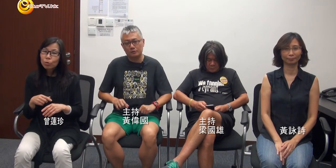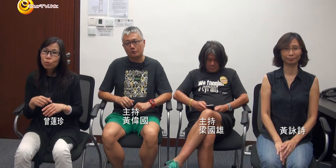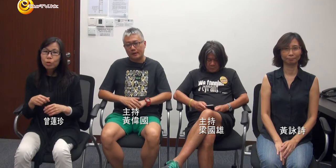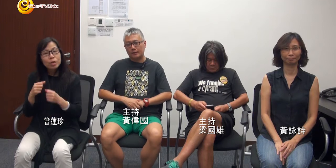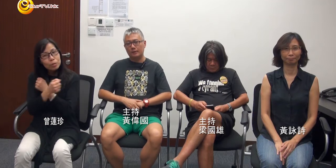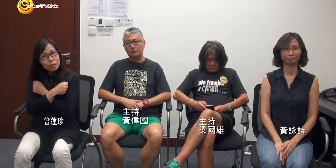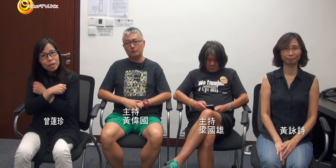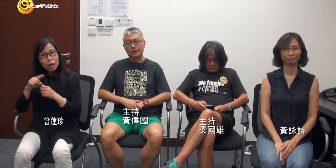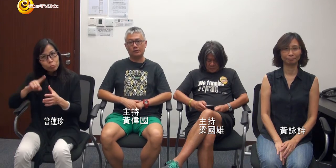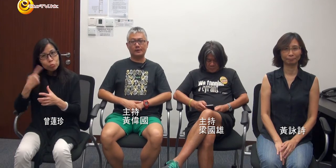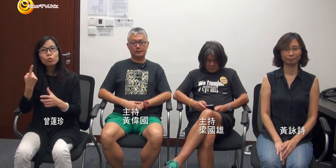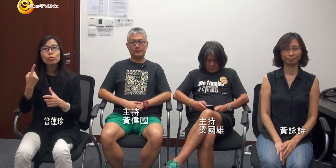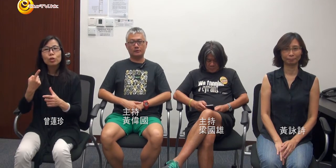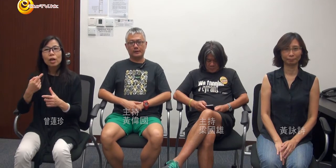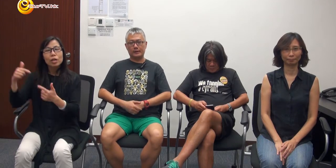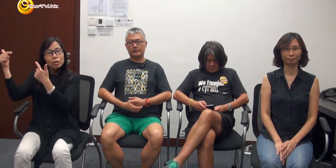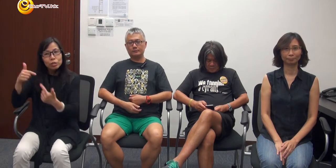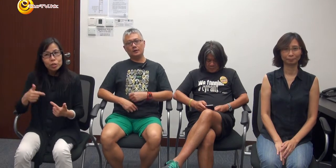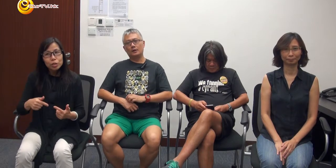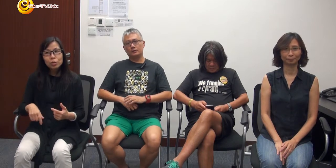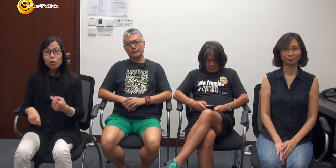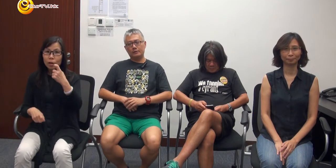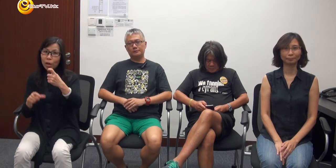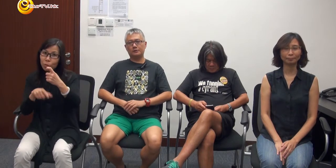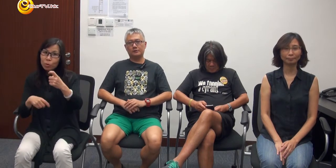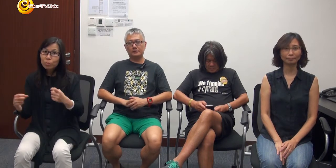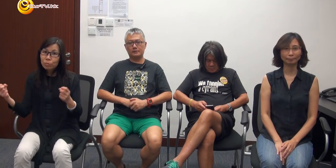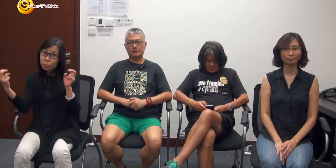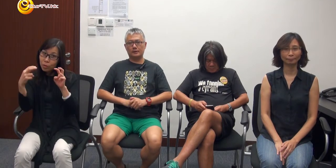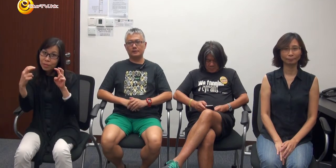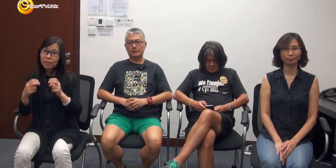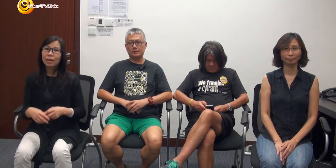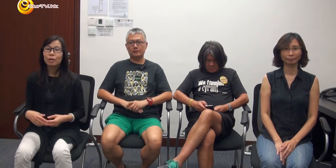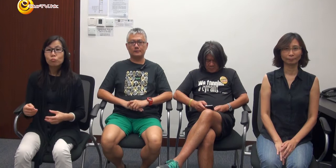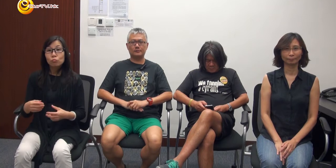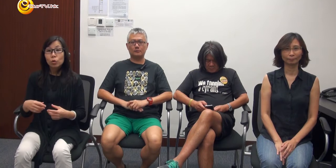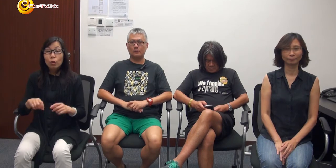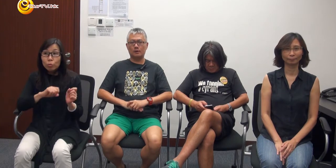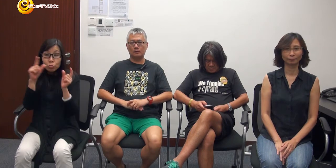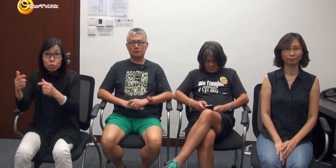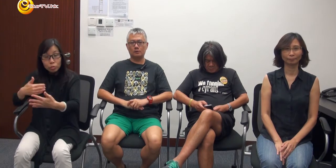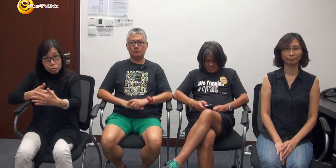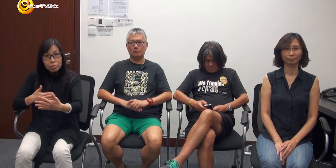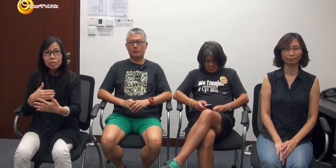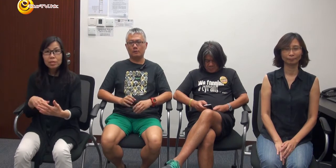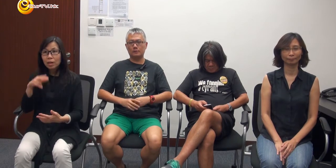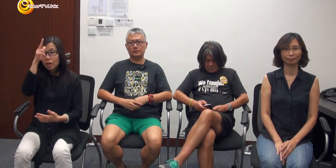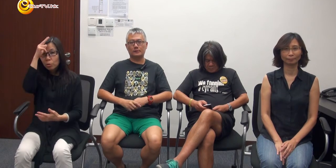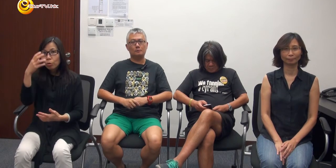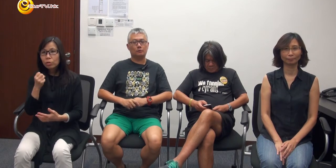左右，去到九月呢我们才再见了。当然在放暑假之前呢，你知道特区政府获丑闻获